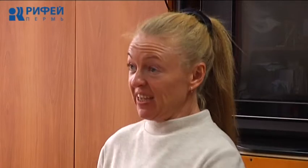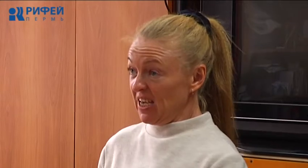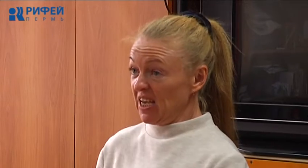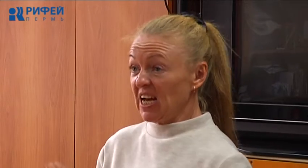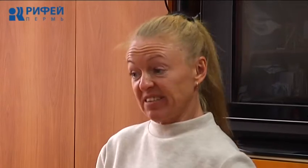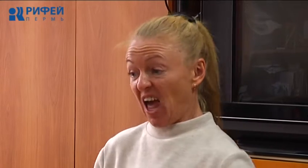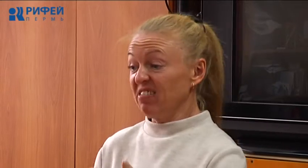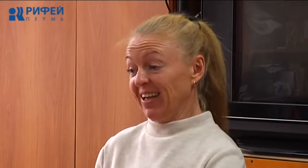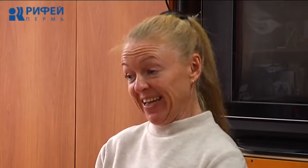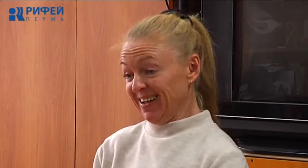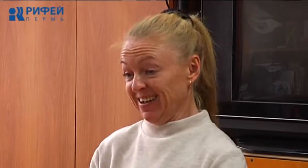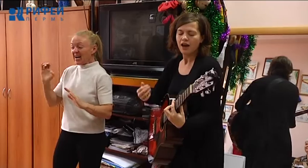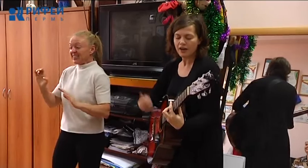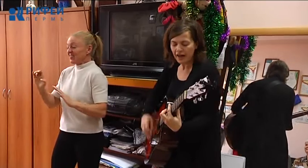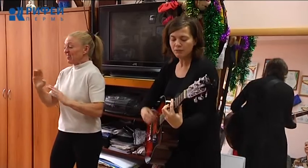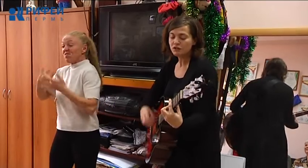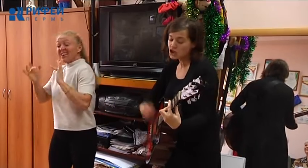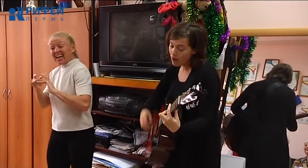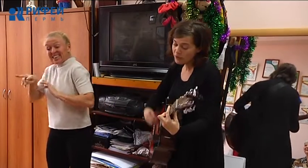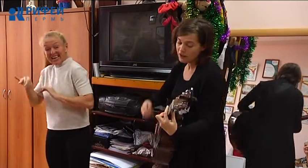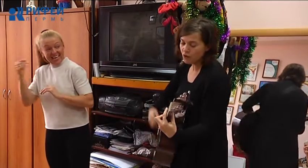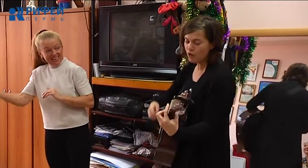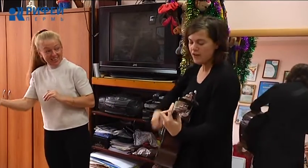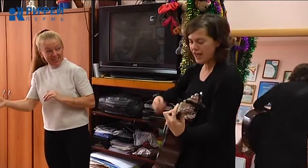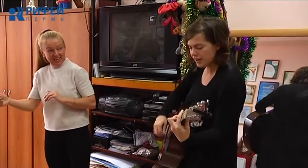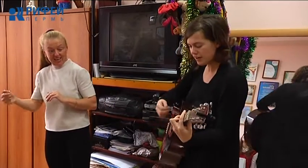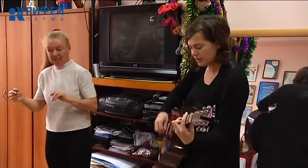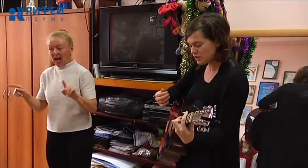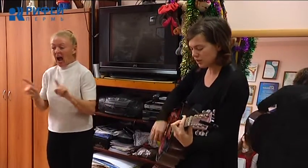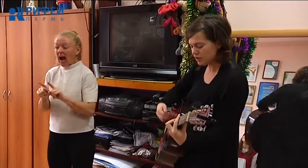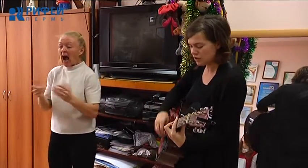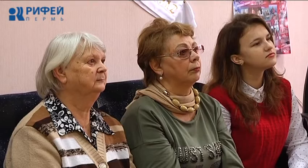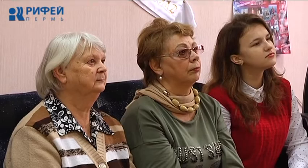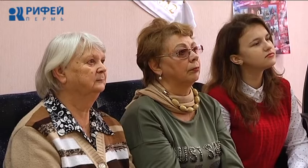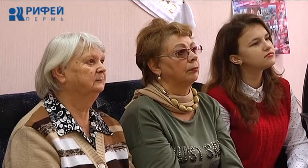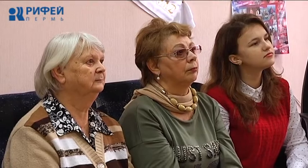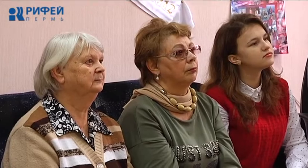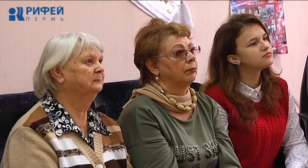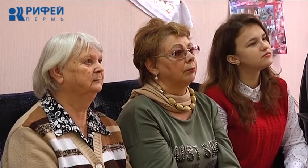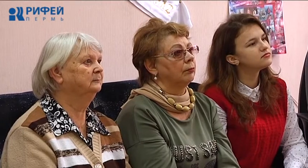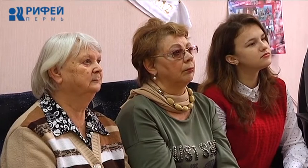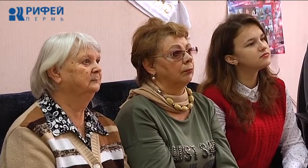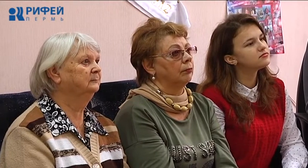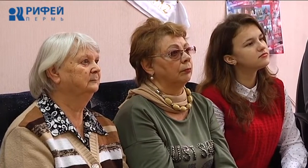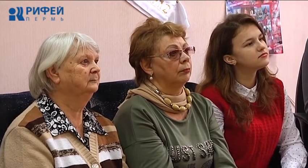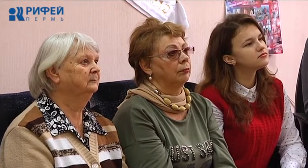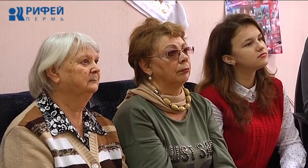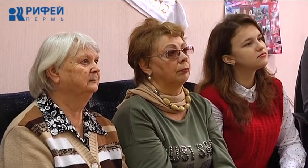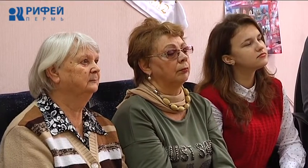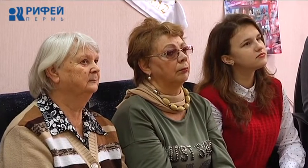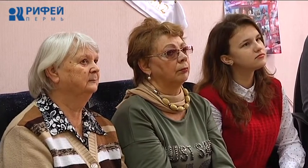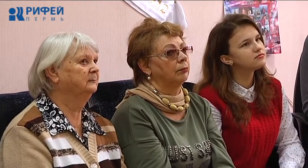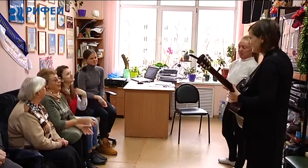Гладких, сурдопереводчик со стажем. Это ее первый подобный опыт. С задачей справляется. Публика уловила смысл